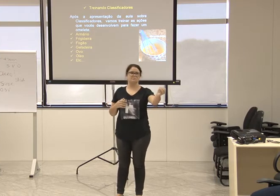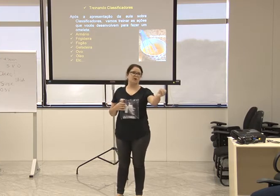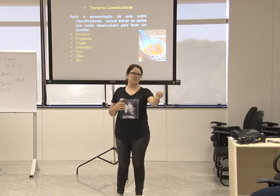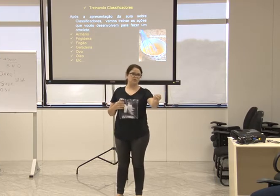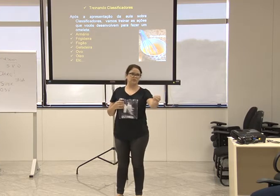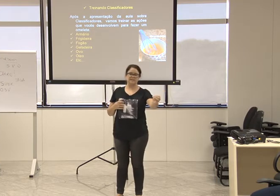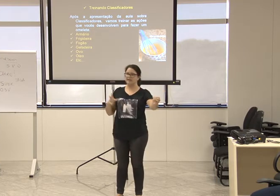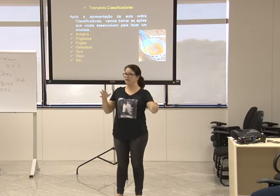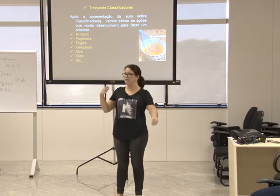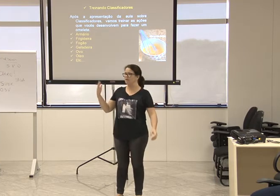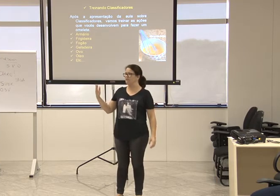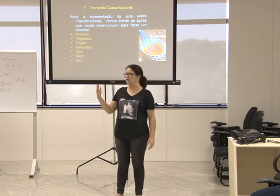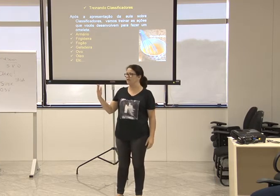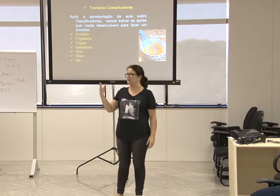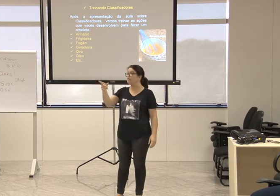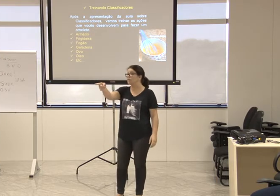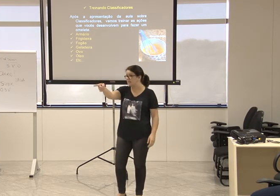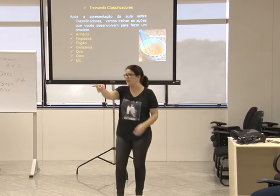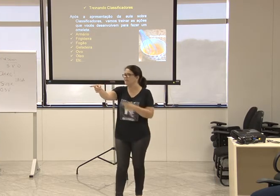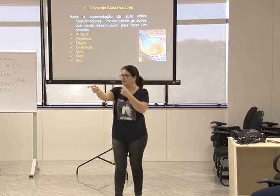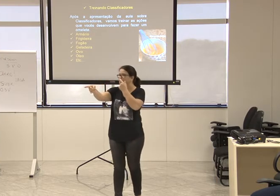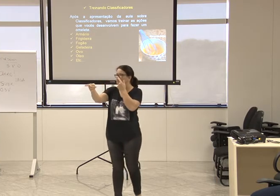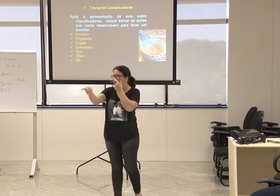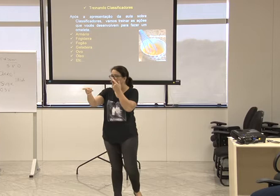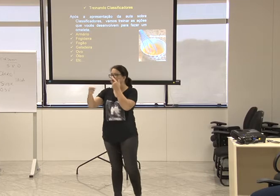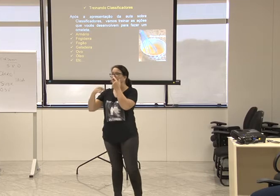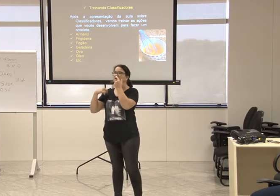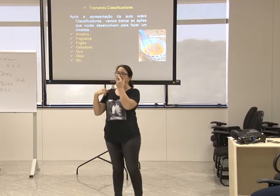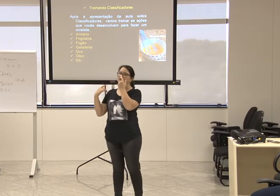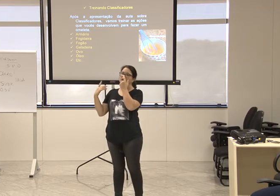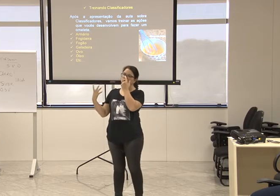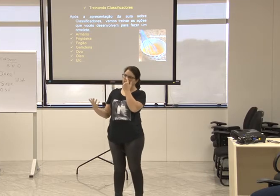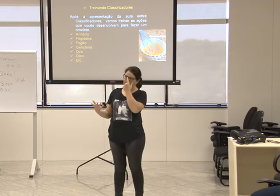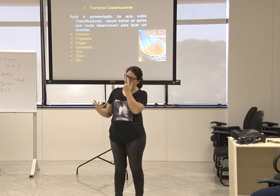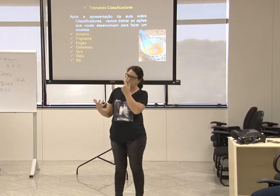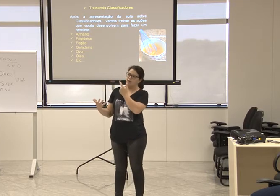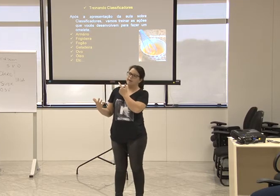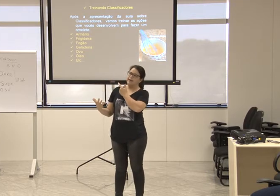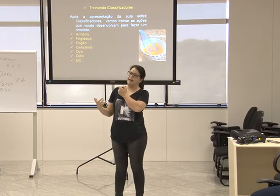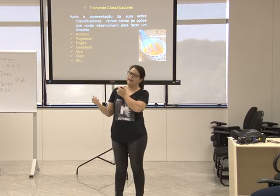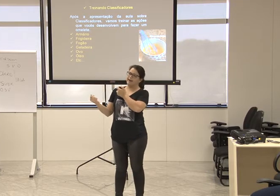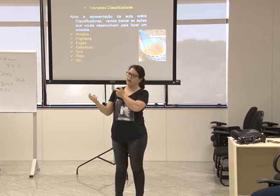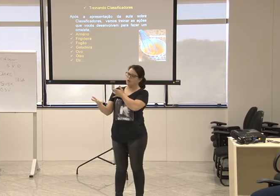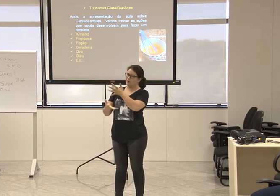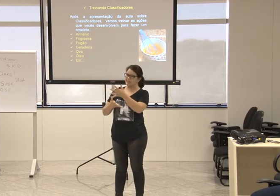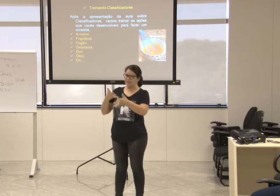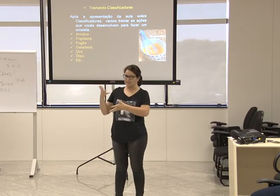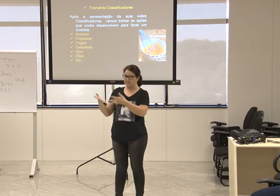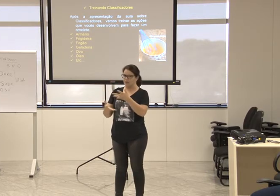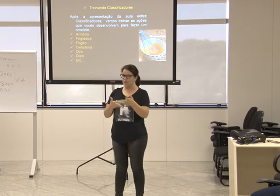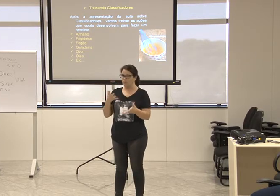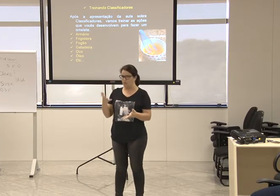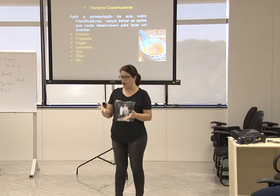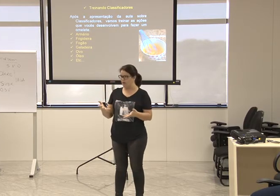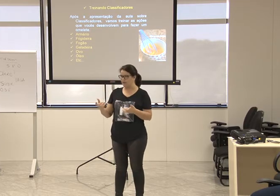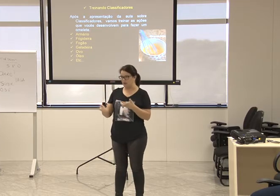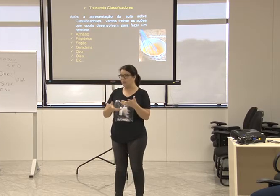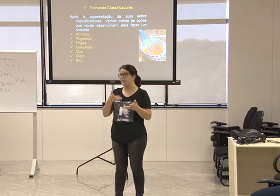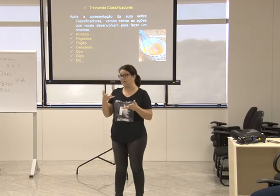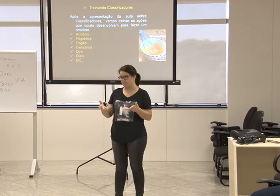pode acontecer, lembra que eu falei, você que atende o surdo, que não tem uma sinalização muito boa, ele não tem